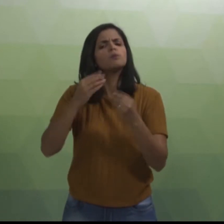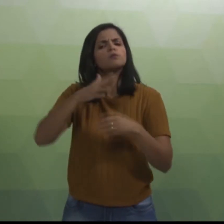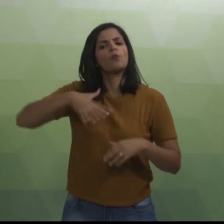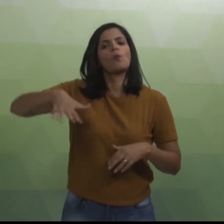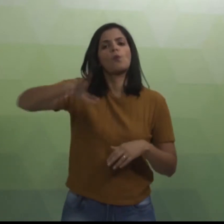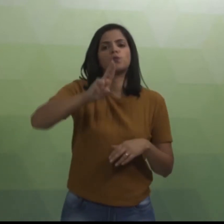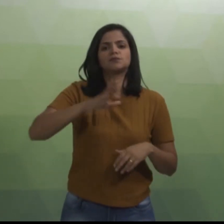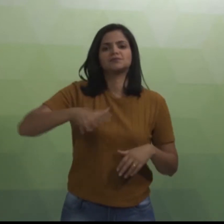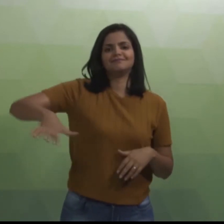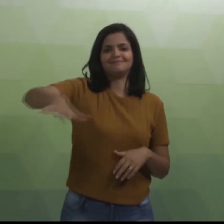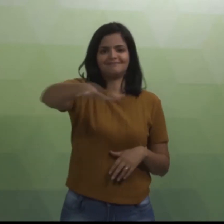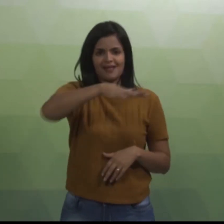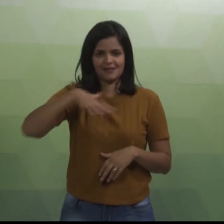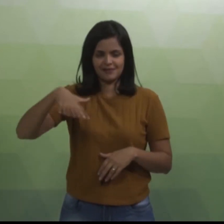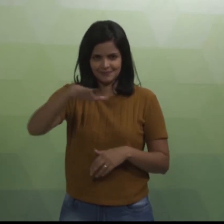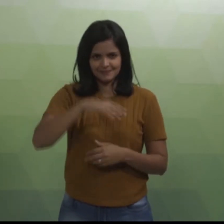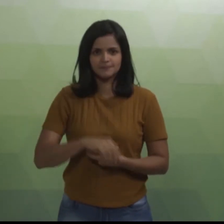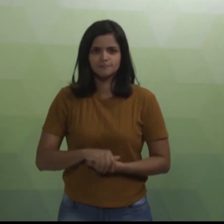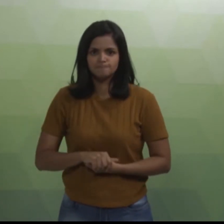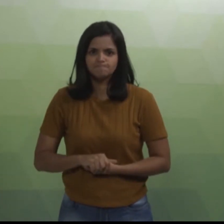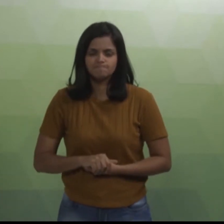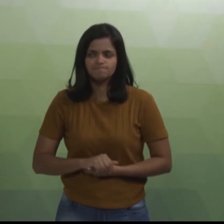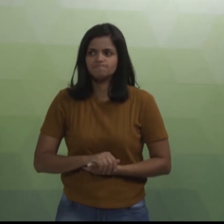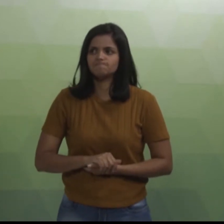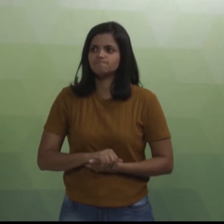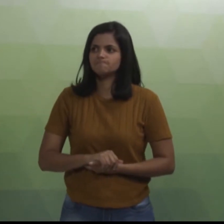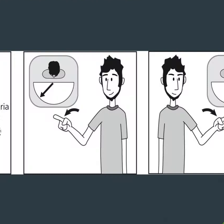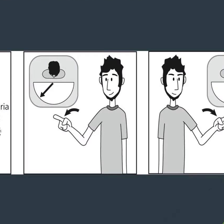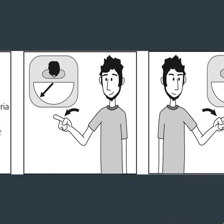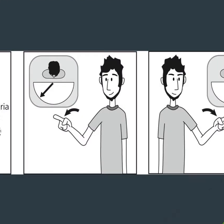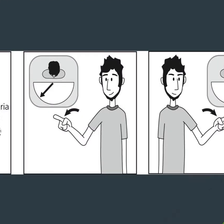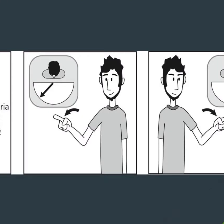marcar os referentes, separá-los, utilizando o espaço.